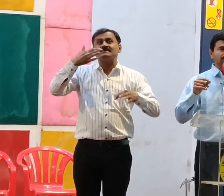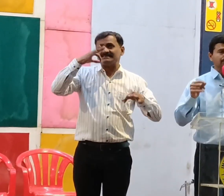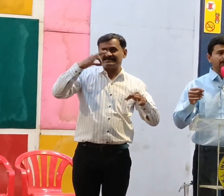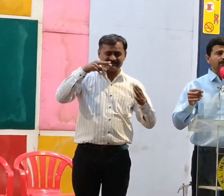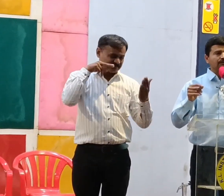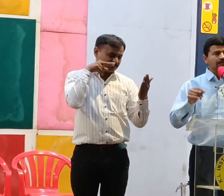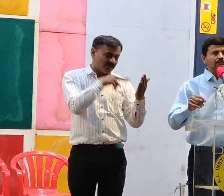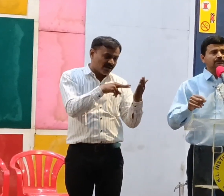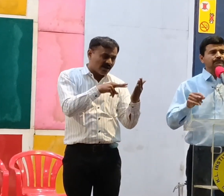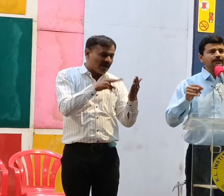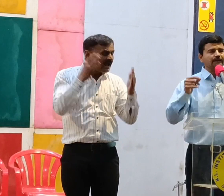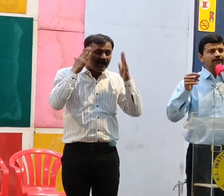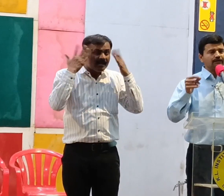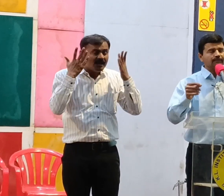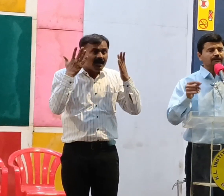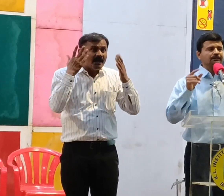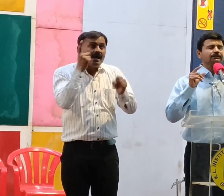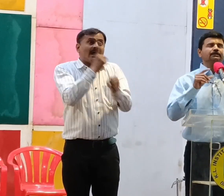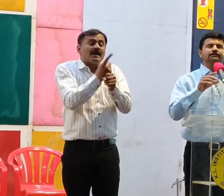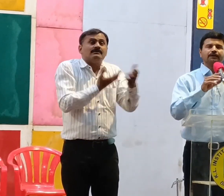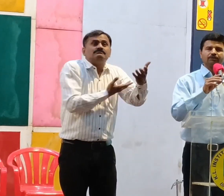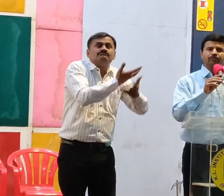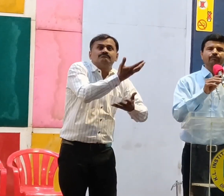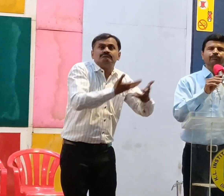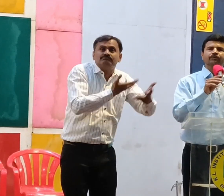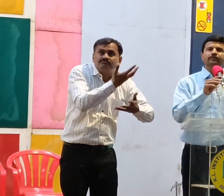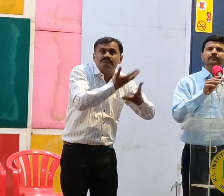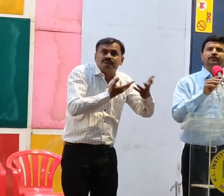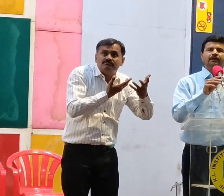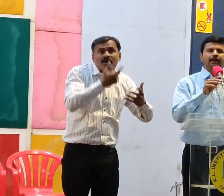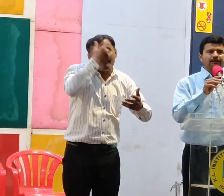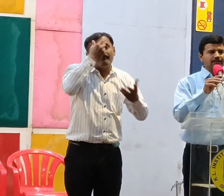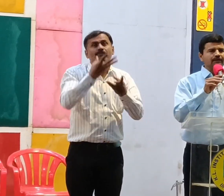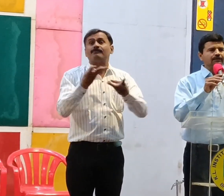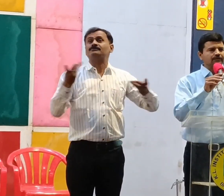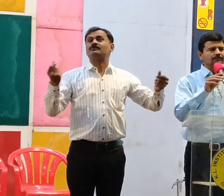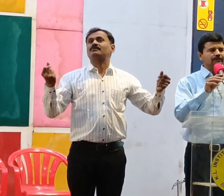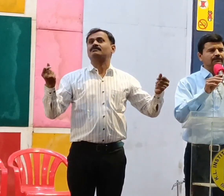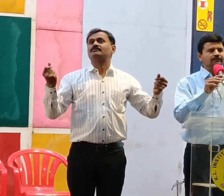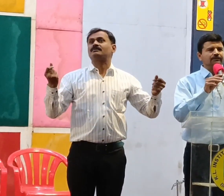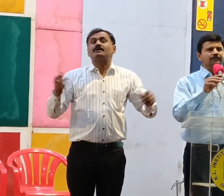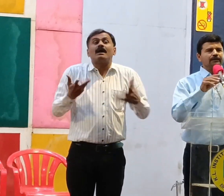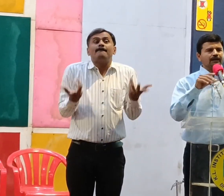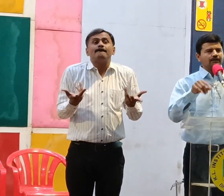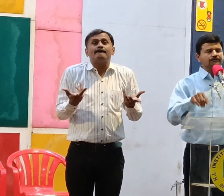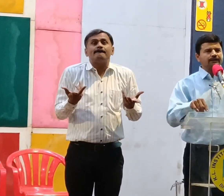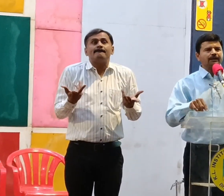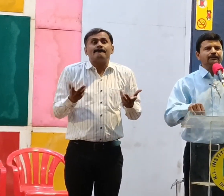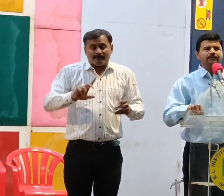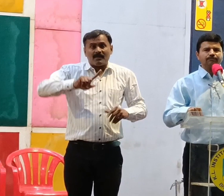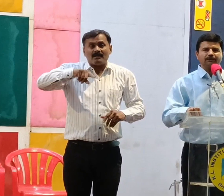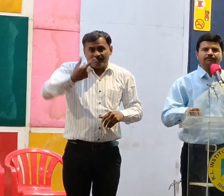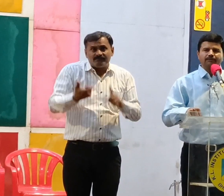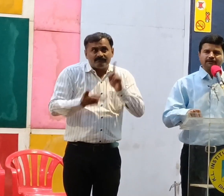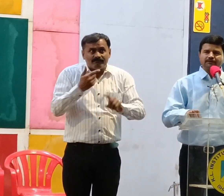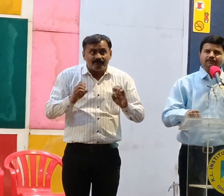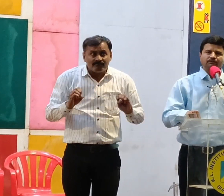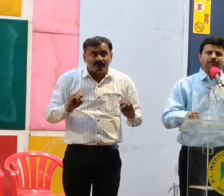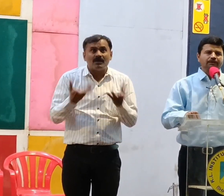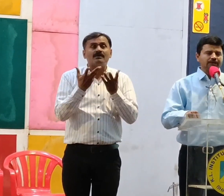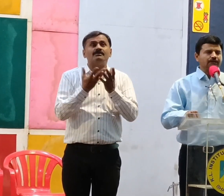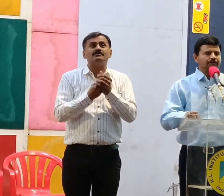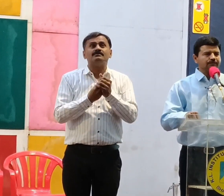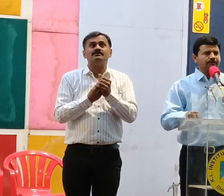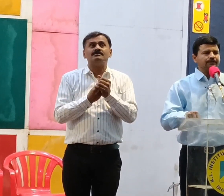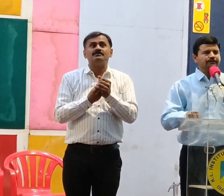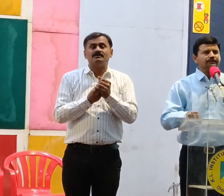જે સમજાય ન સમજાય એ એમની સાથે ચર્ચા કરો. એનાથી એ થશે કે આવતીકાલની જે પ્રિલિમ પરીક્ષા શરૂ